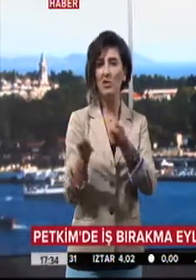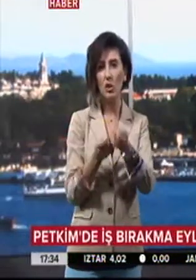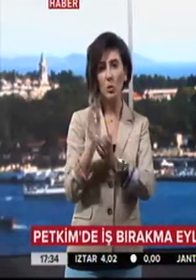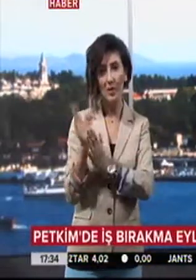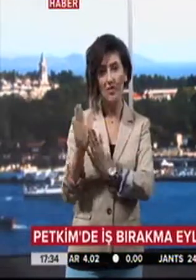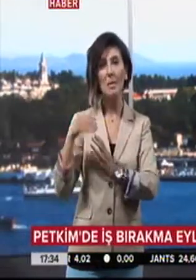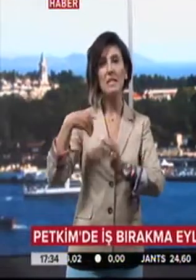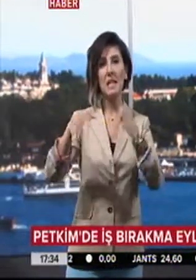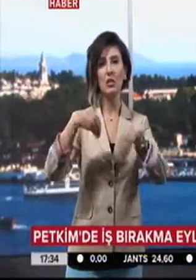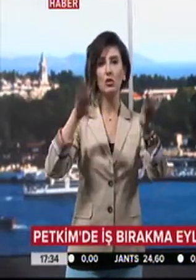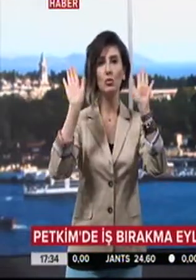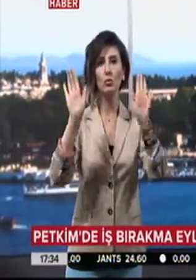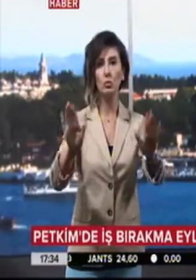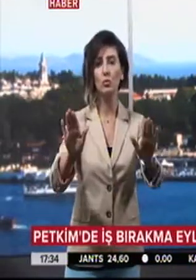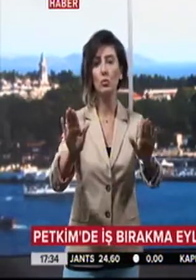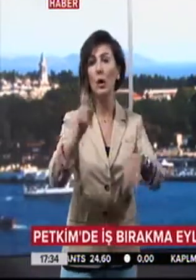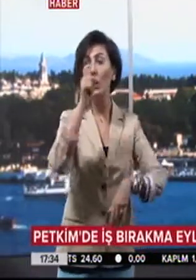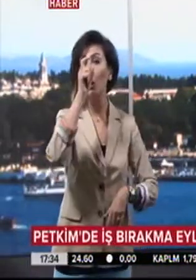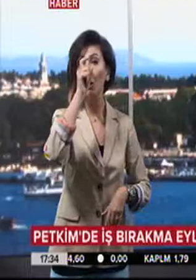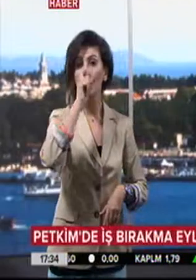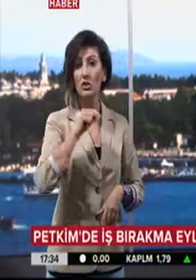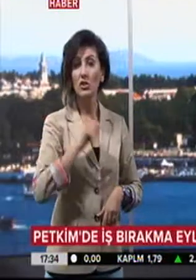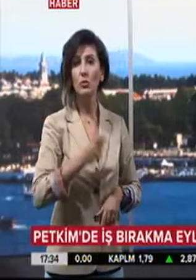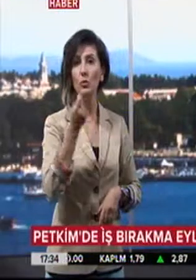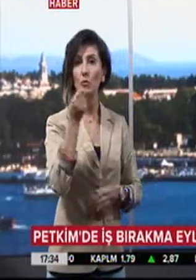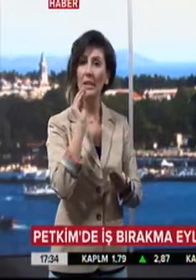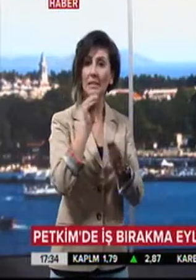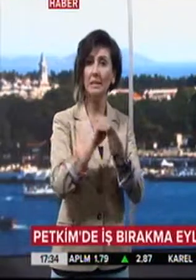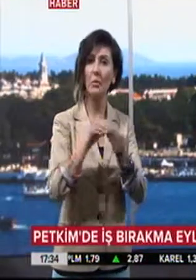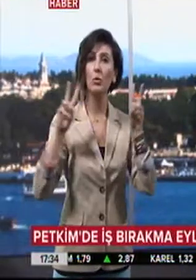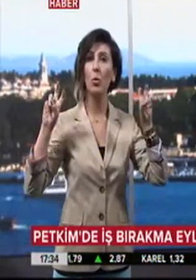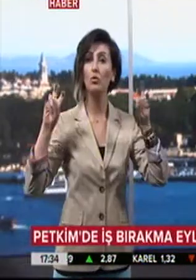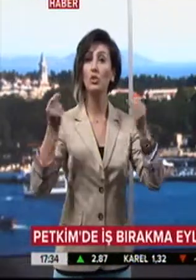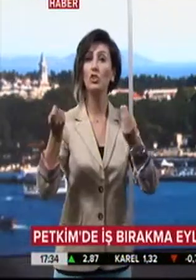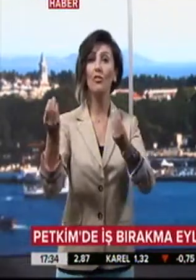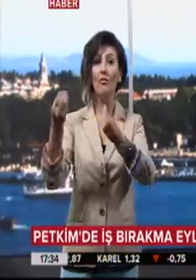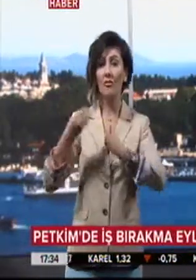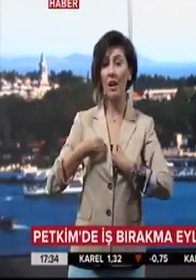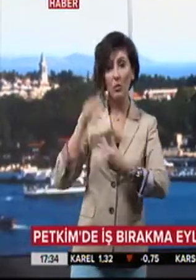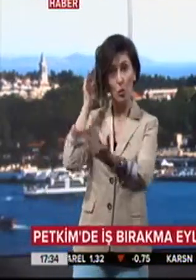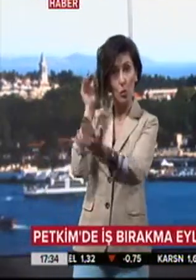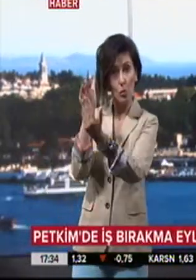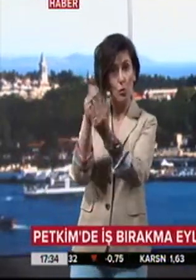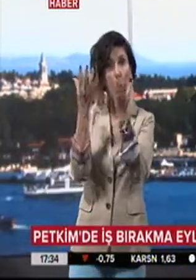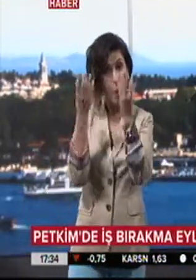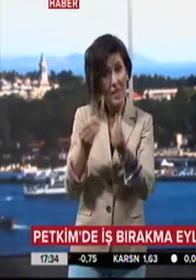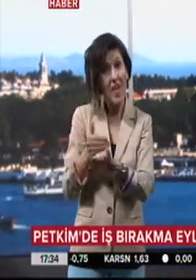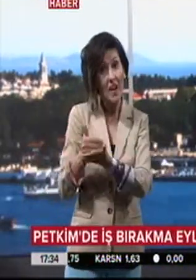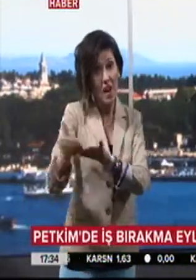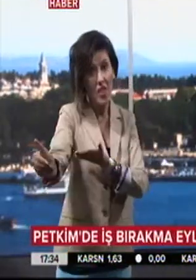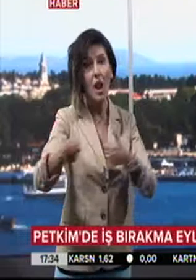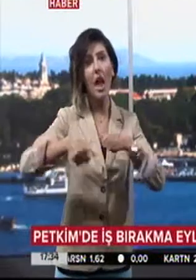de satışlar durmuş durumda. İşçiler ücret zammı konusunda işverenle uzlaşma sağlanana